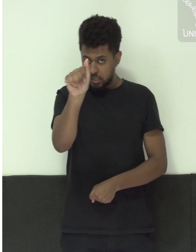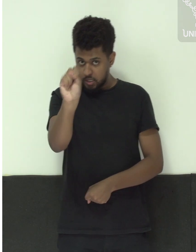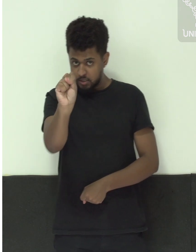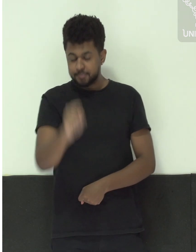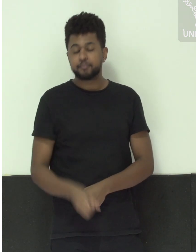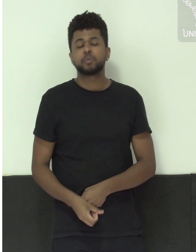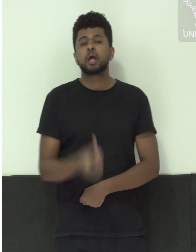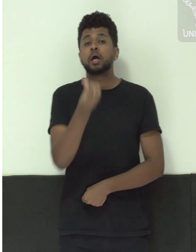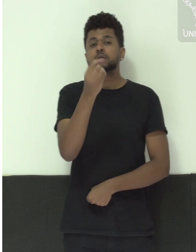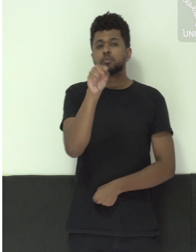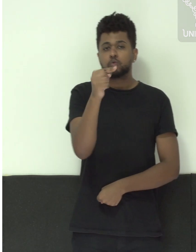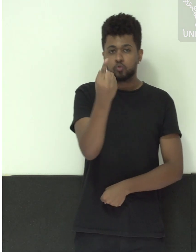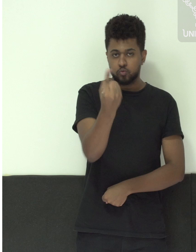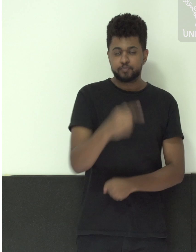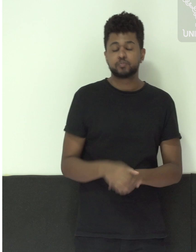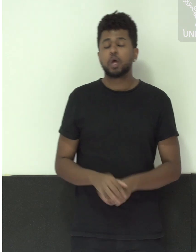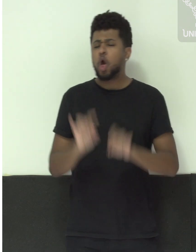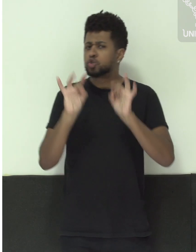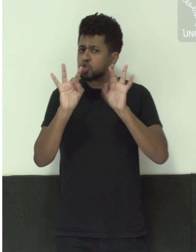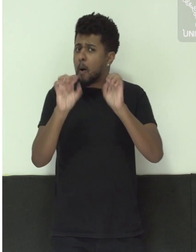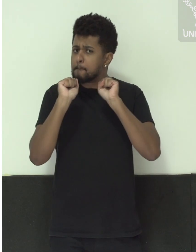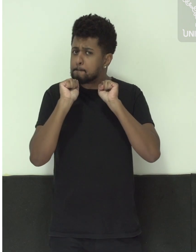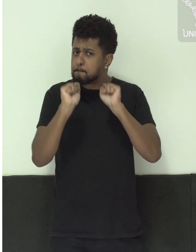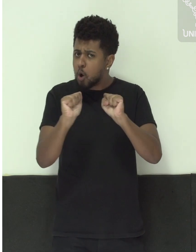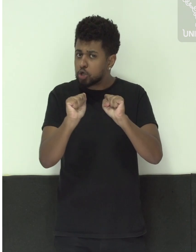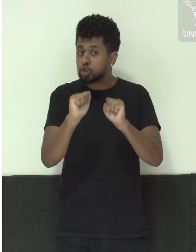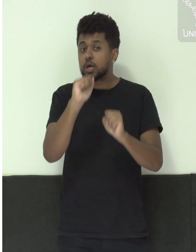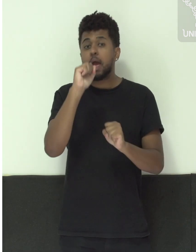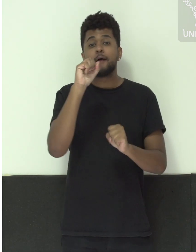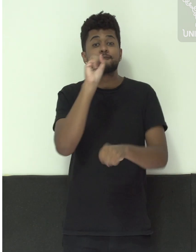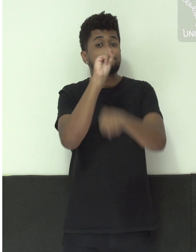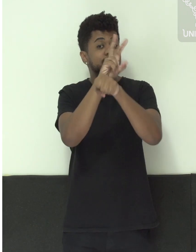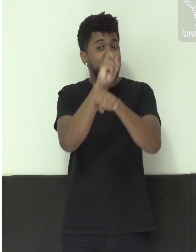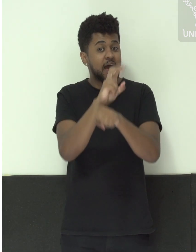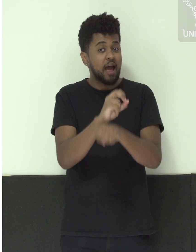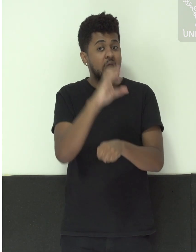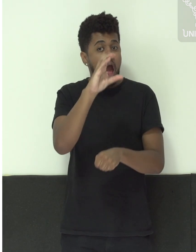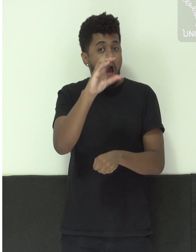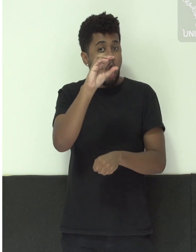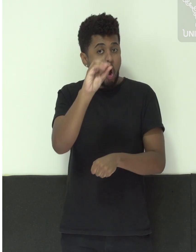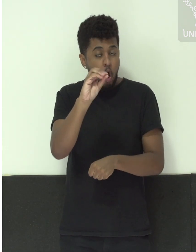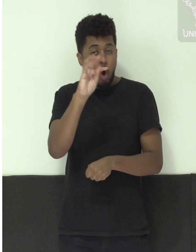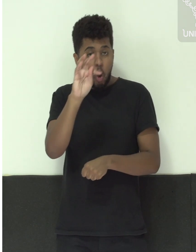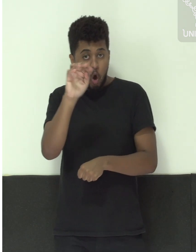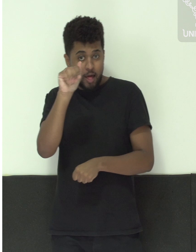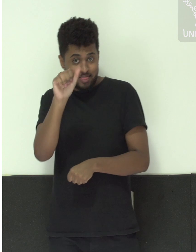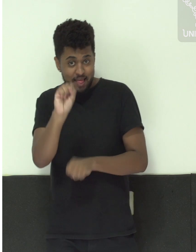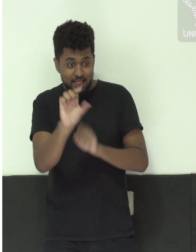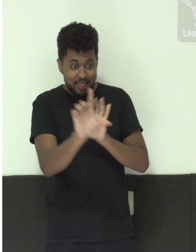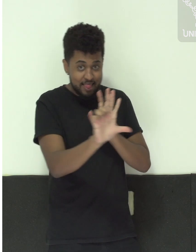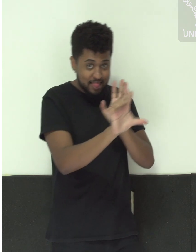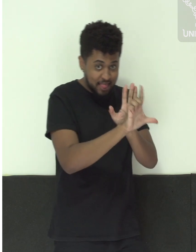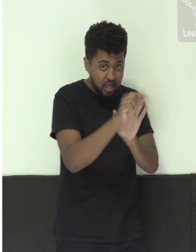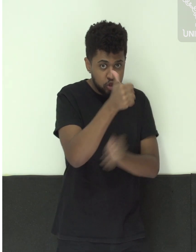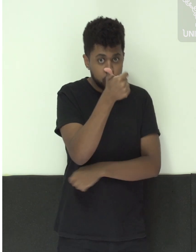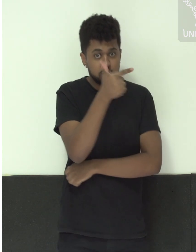6.1 Somente poderão concorrer às vagas reservadas às cotas estabelecidas pela Lei